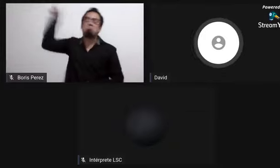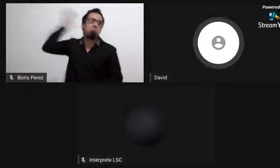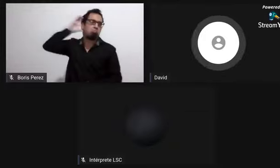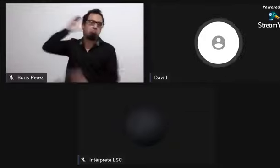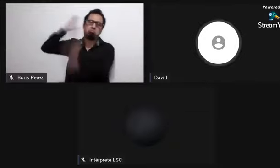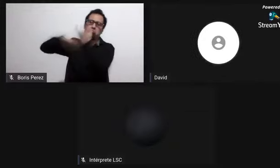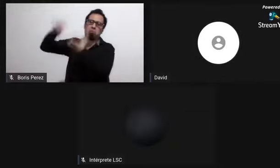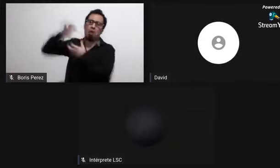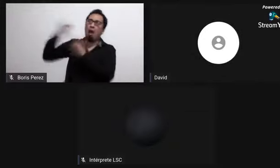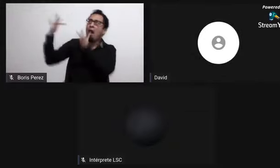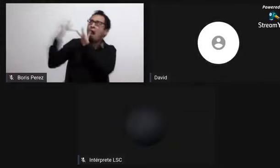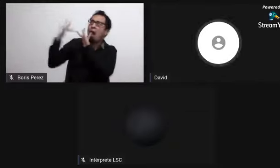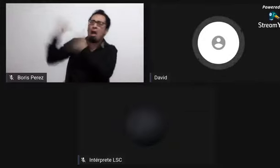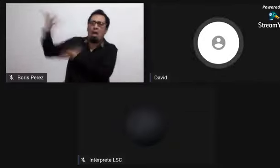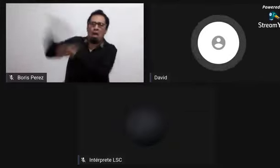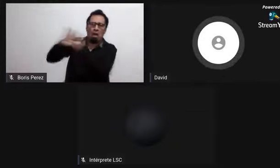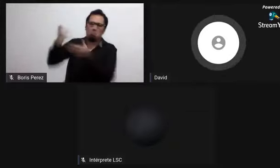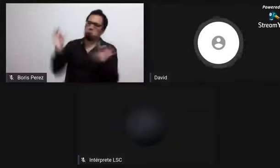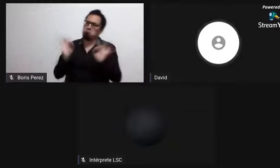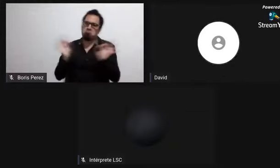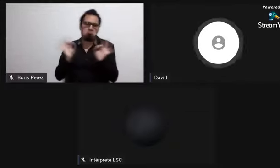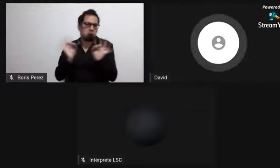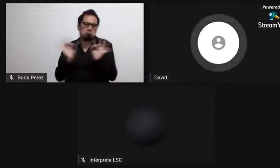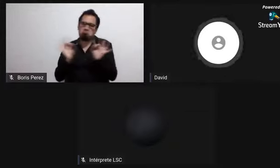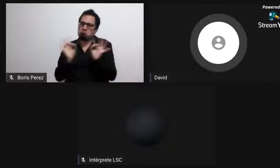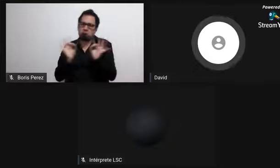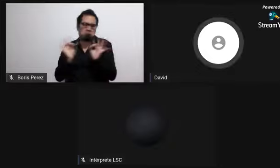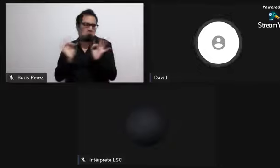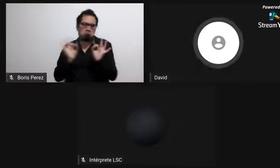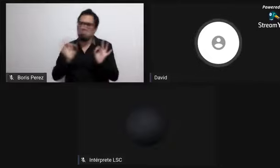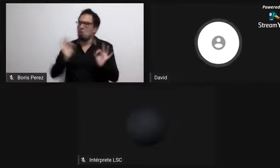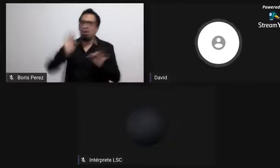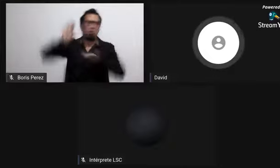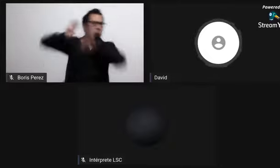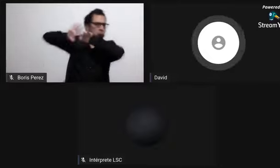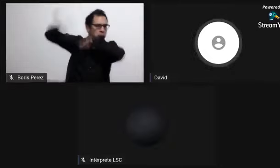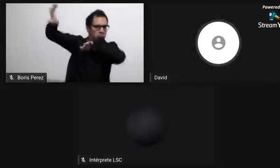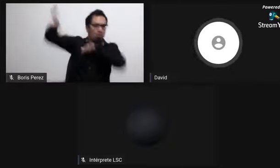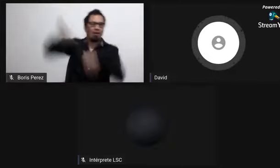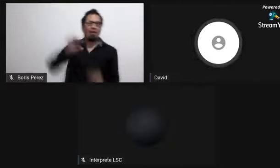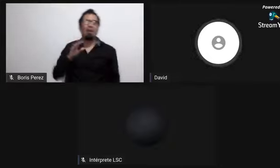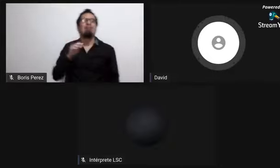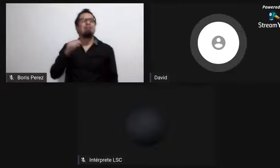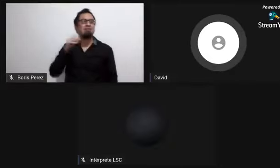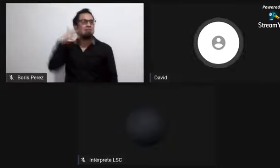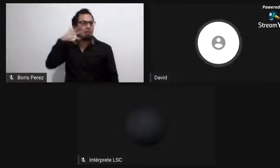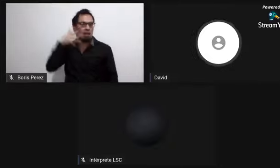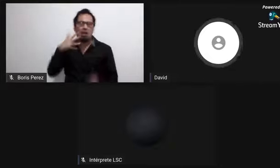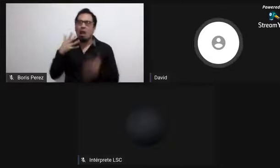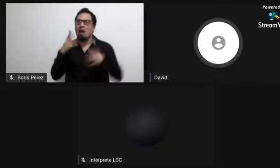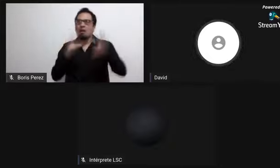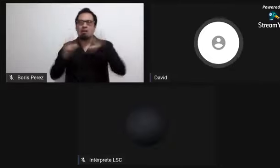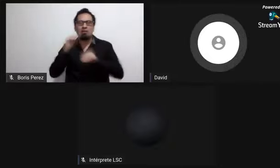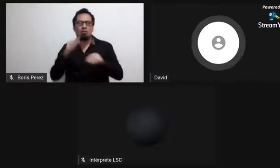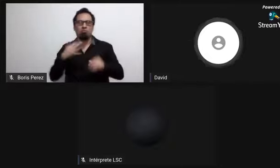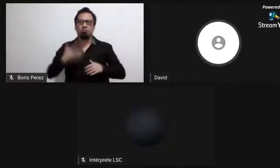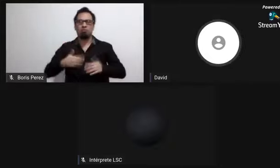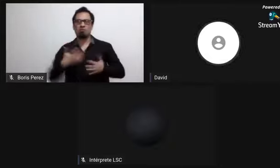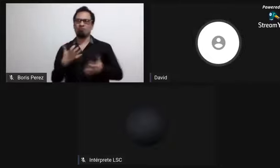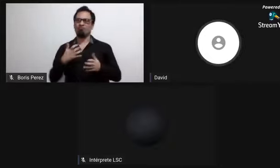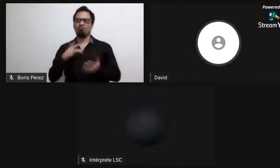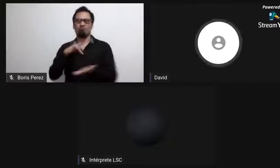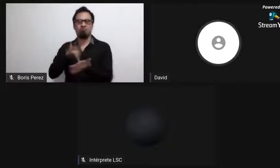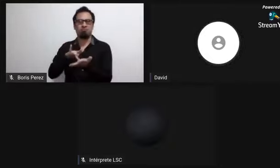está pasando en Europa, pero no tiene ningún contacto con Napoleón, ni tampoco respaldo,